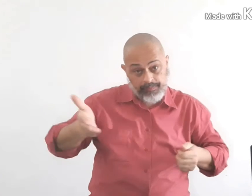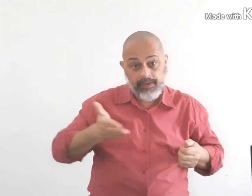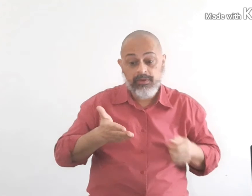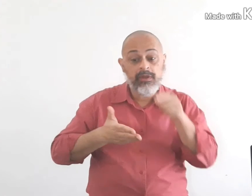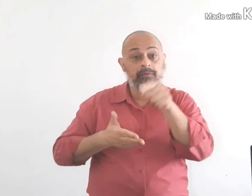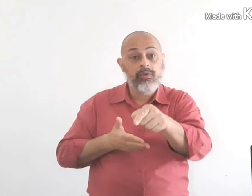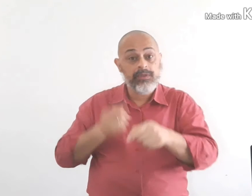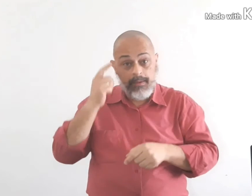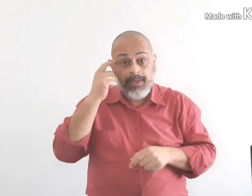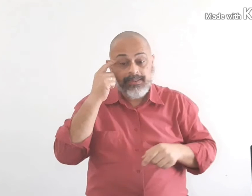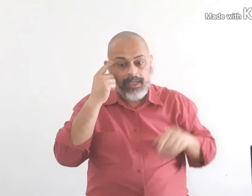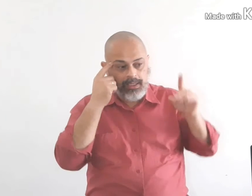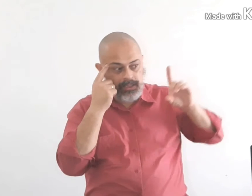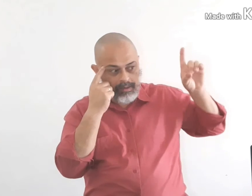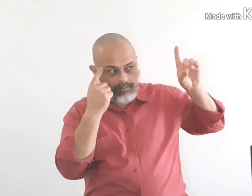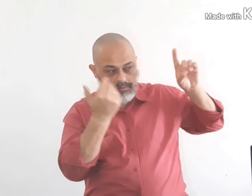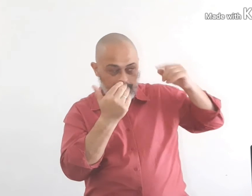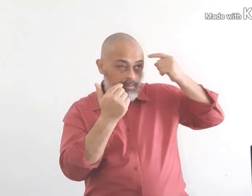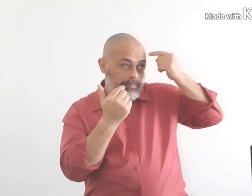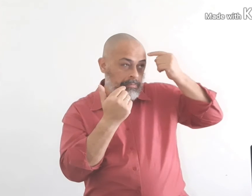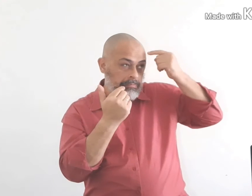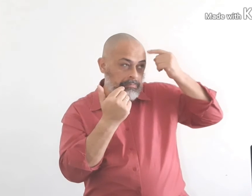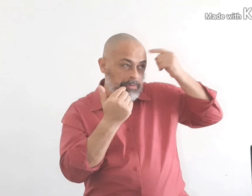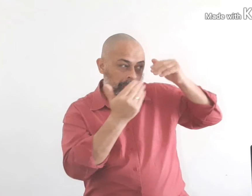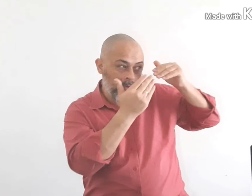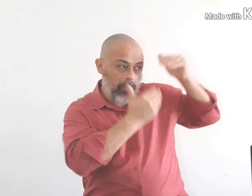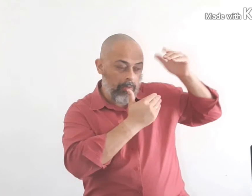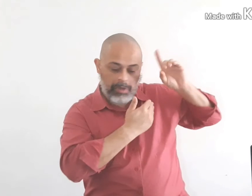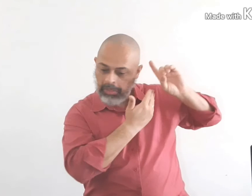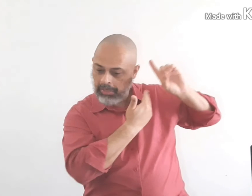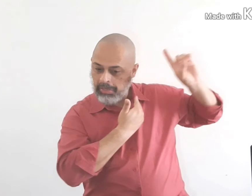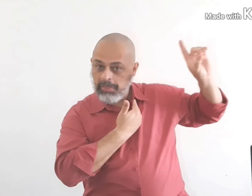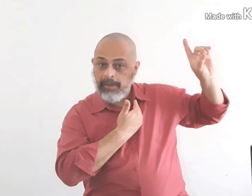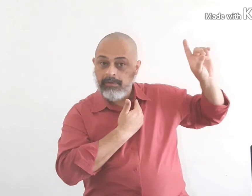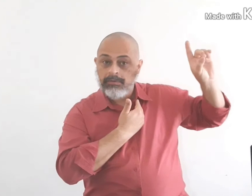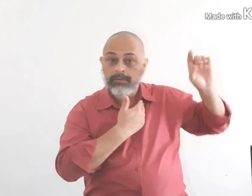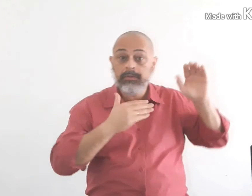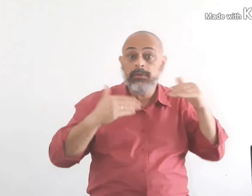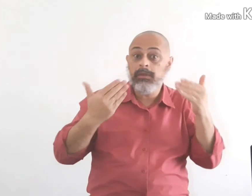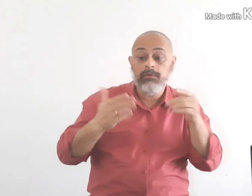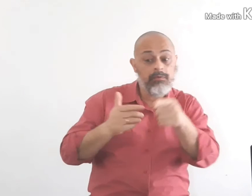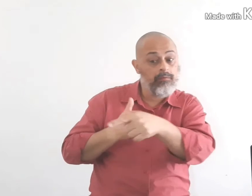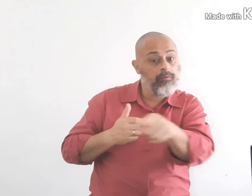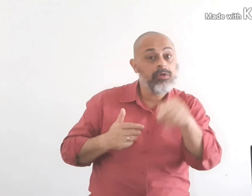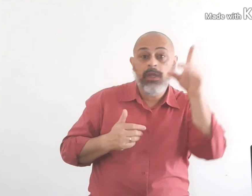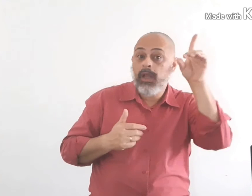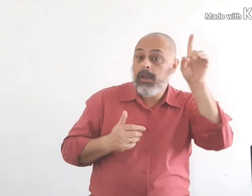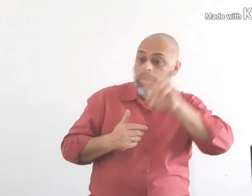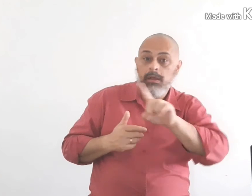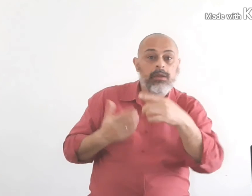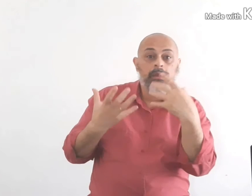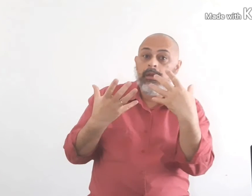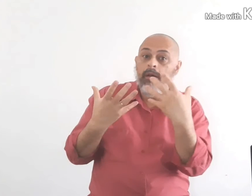seu coração e tiver tal tropeço para iniquidade e vier ao profeta para me consultar por meio dele, a esse eu,